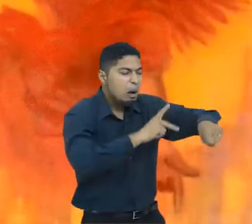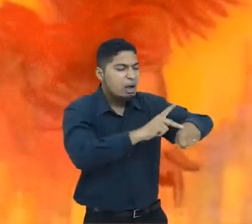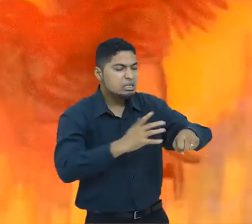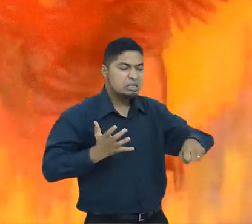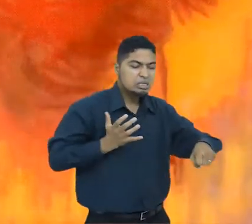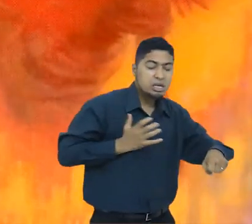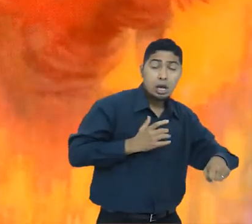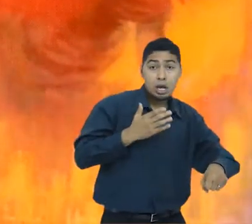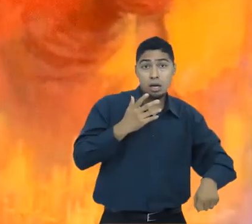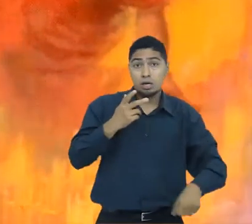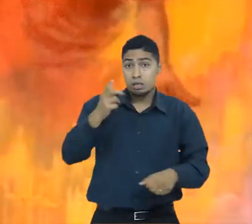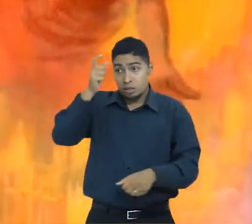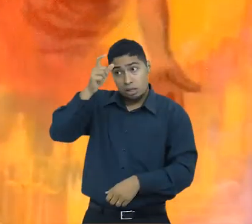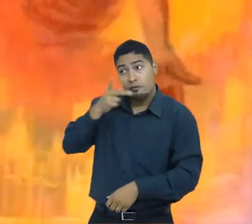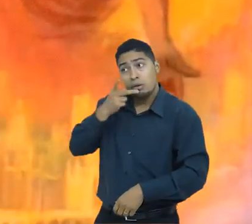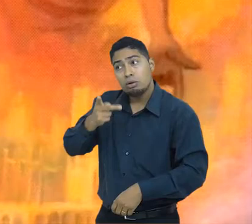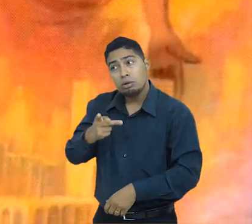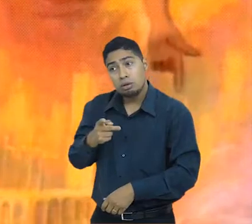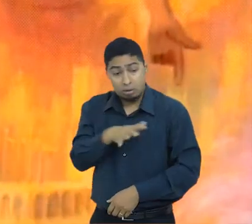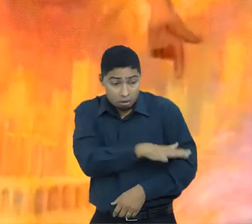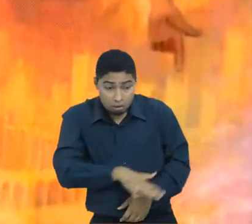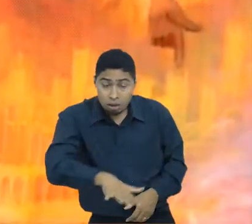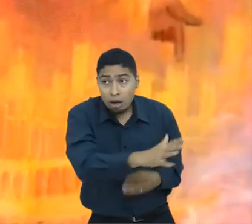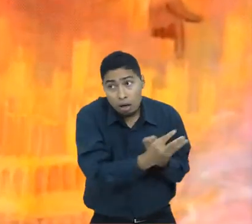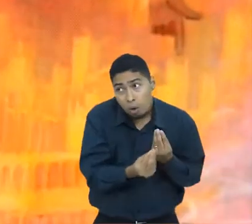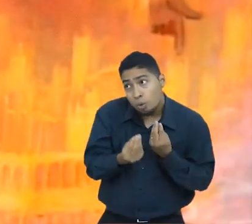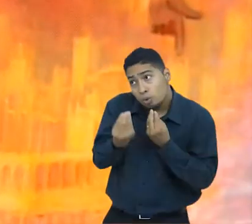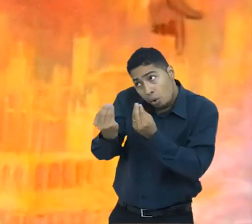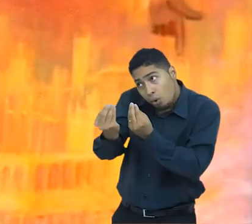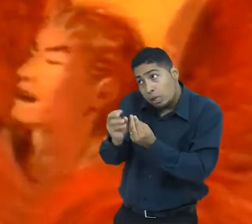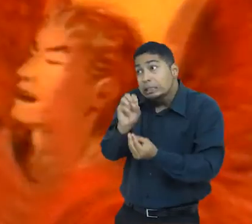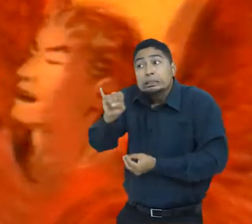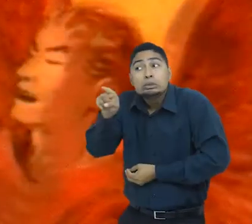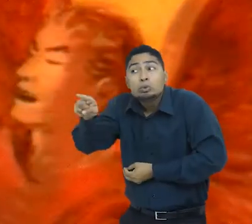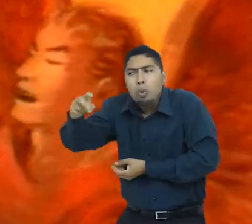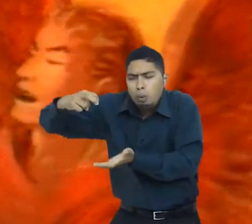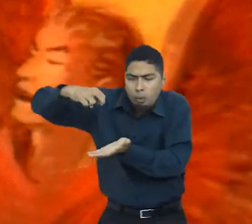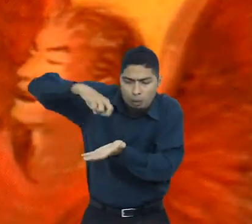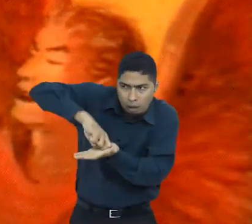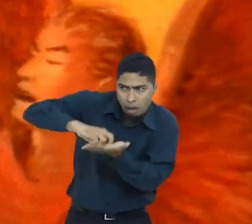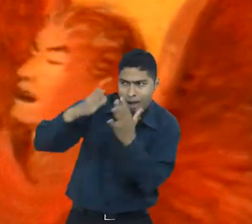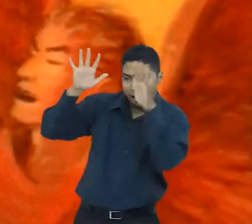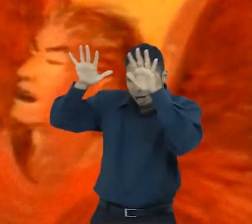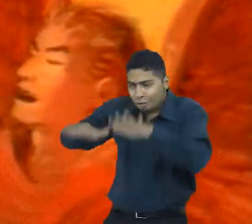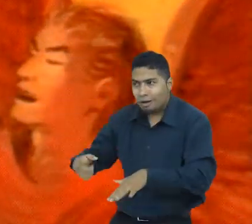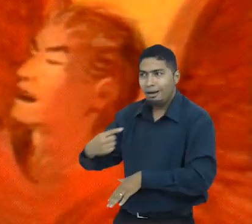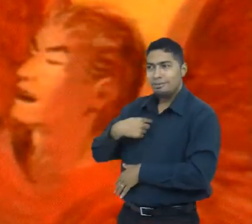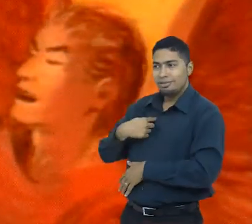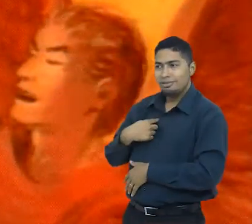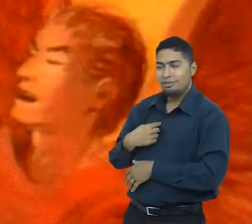suas riquezas, e prometeu: "Eu lhe dou tudo isto, se você se ajoelhar e me adorar."